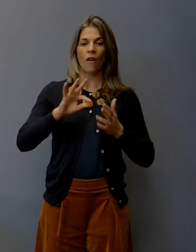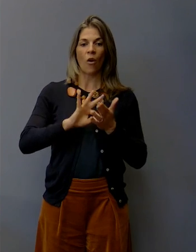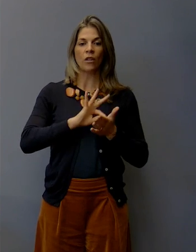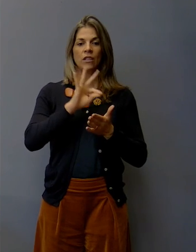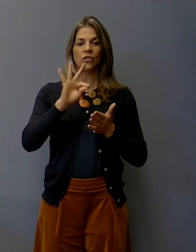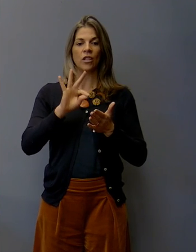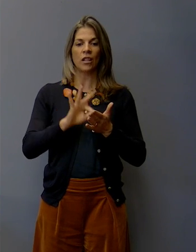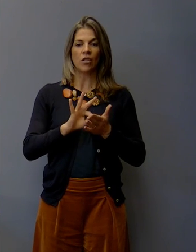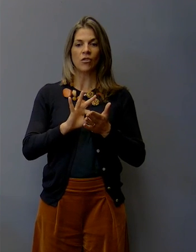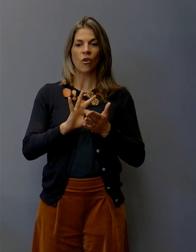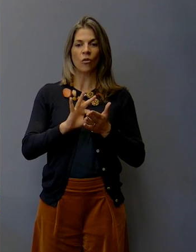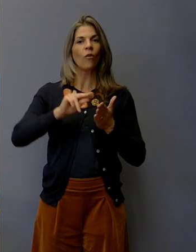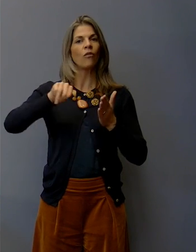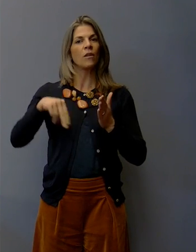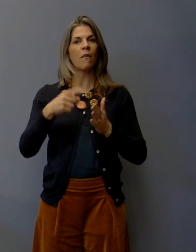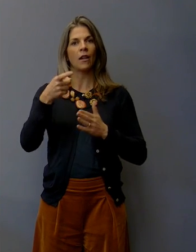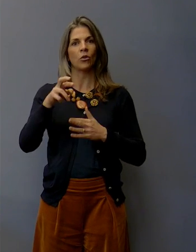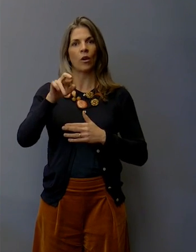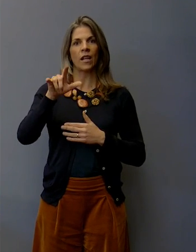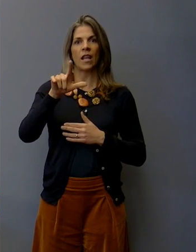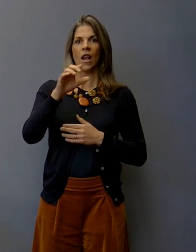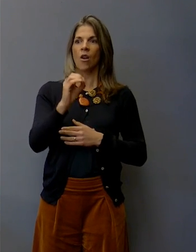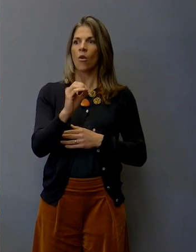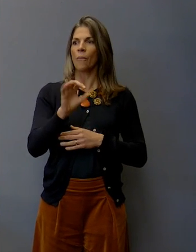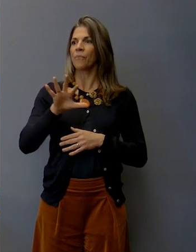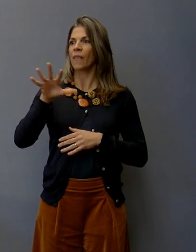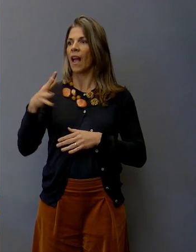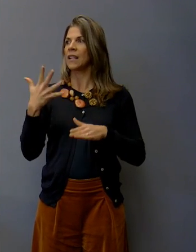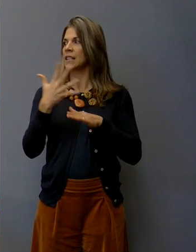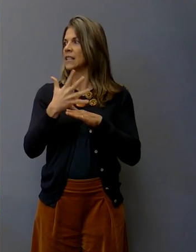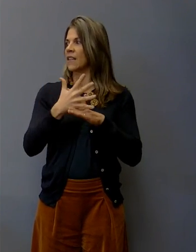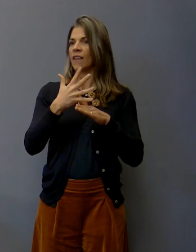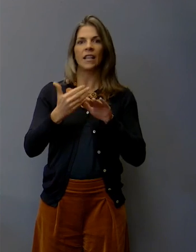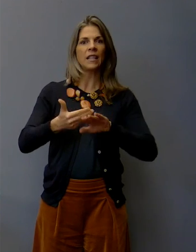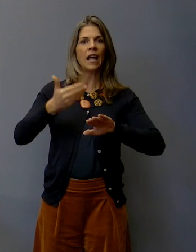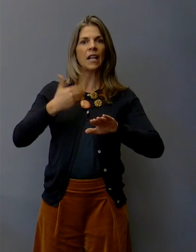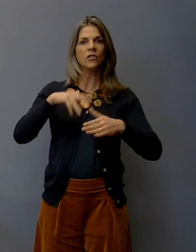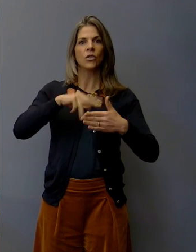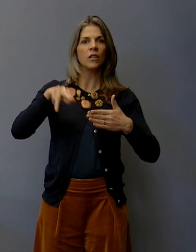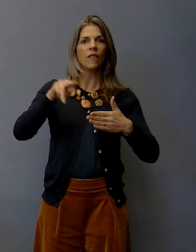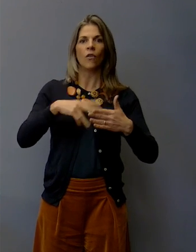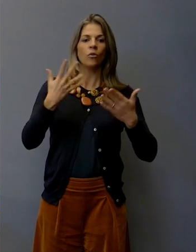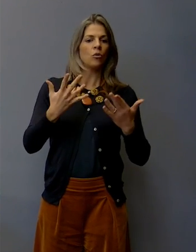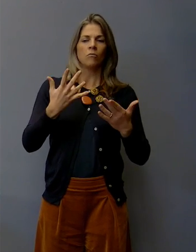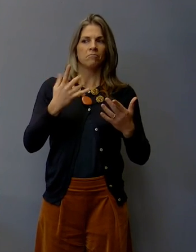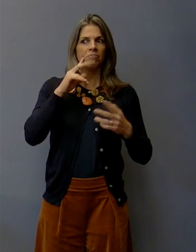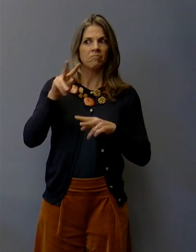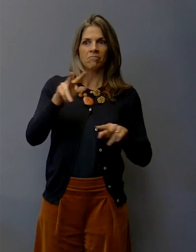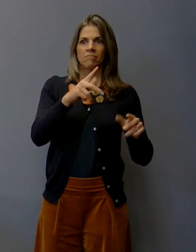presidente grillo non vedo interventi in dichiarazione di voto quindi pongo in votazione la delibera